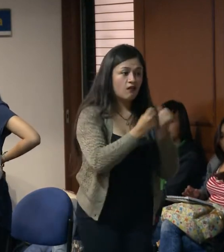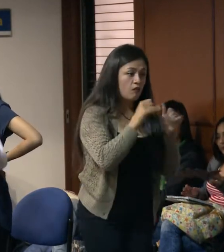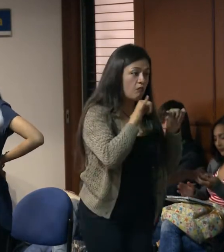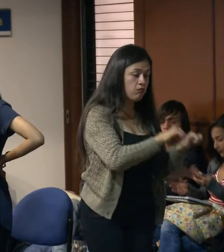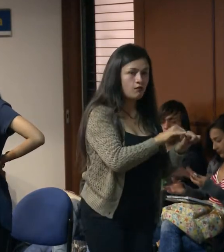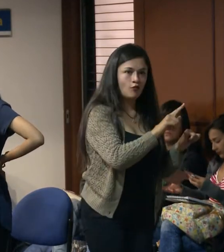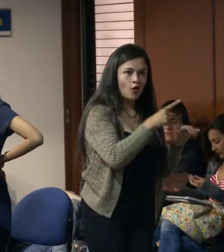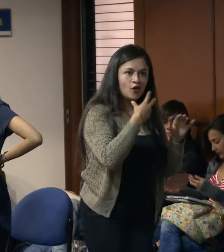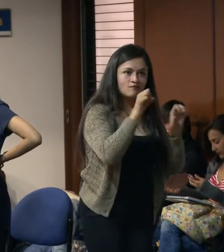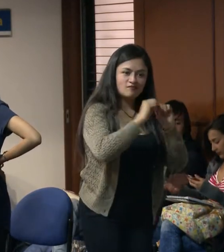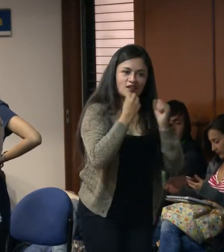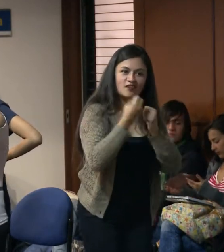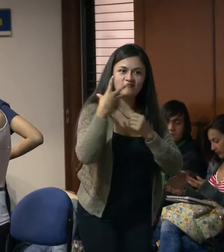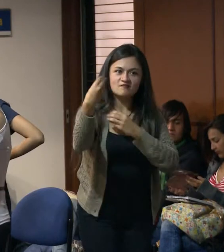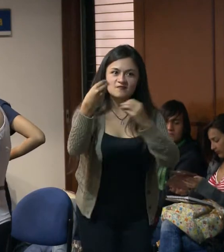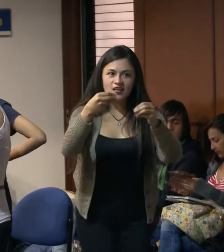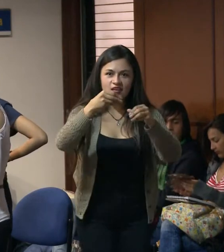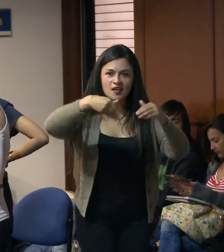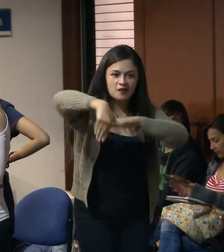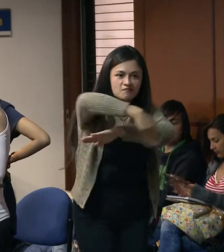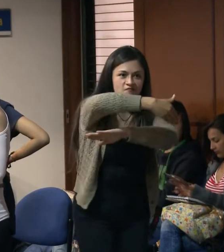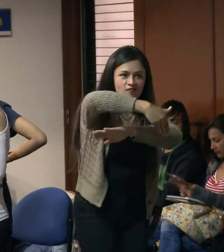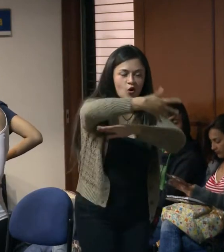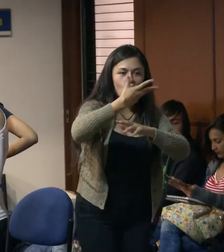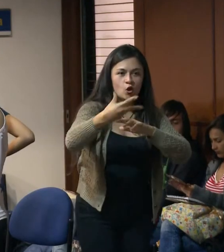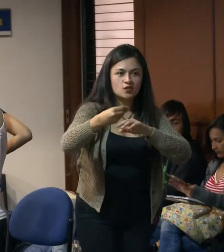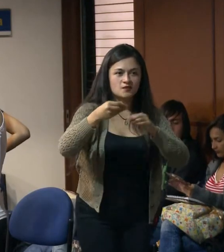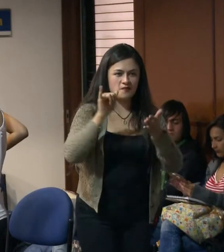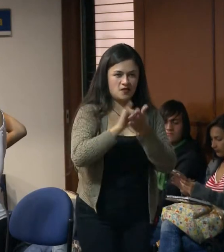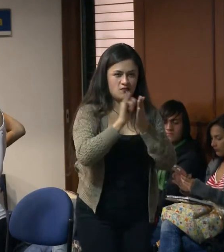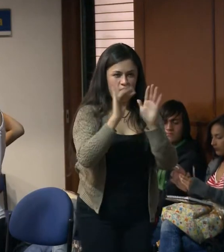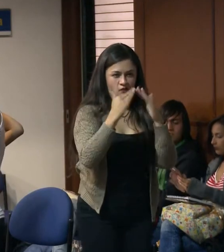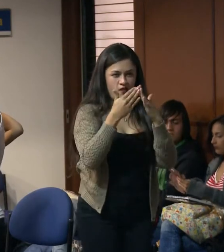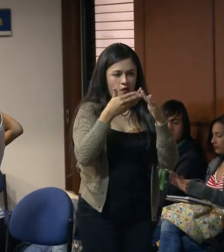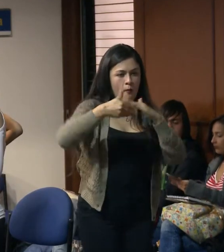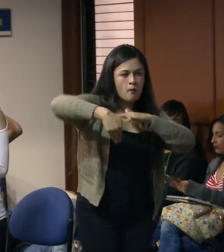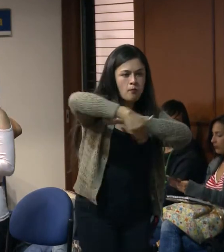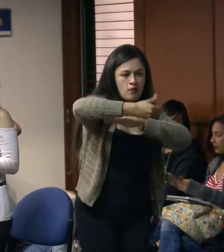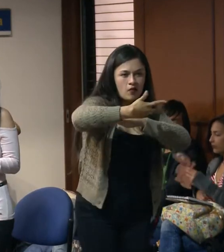al pasillo, a donde pudiéramos, que se pudiera pues realizar la actividad.